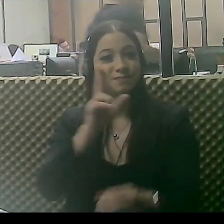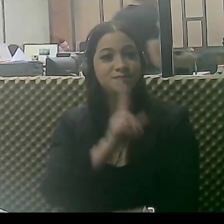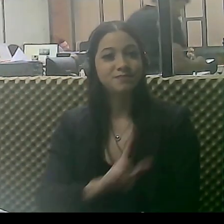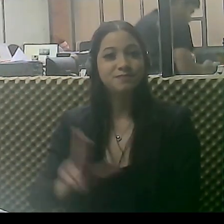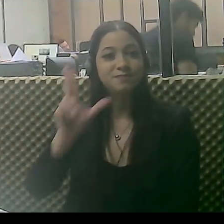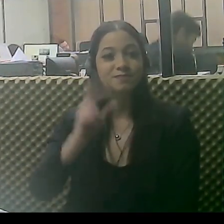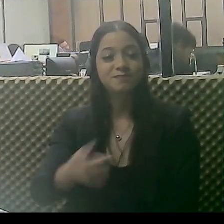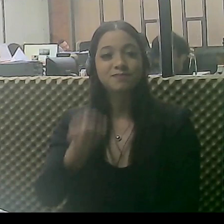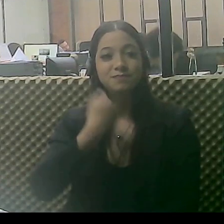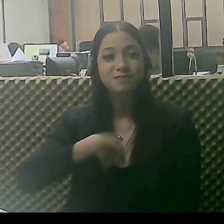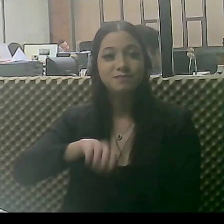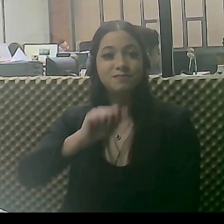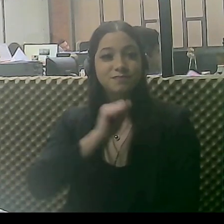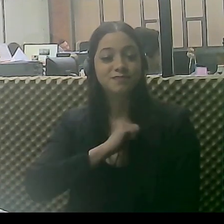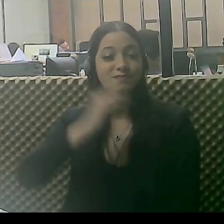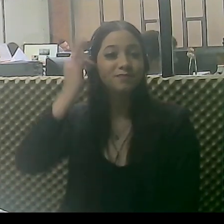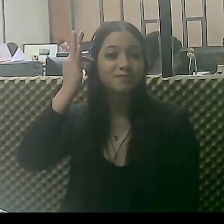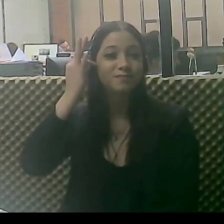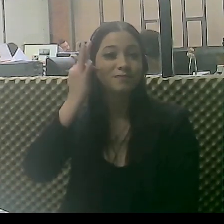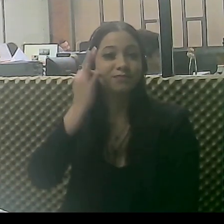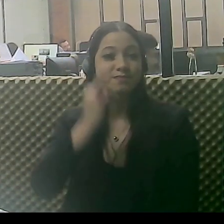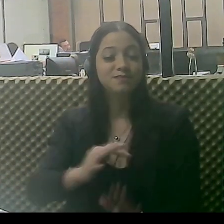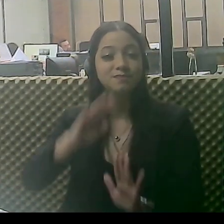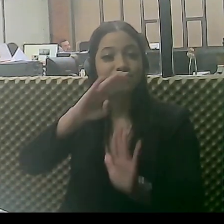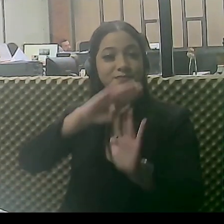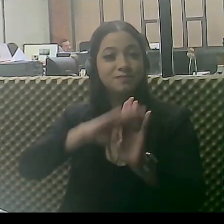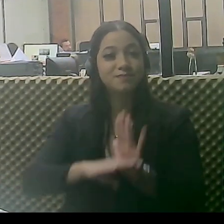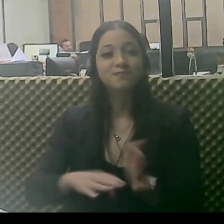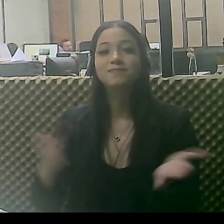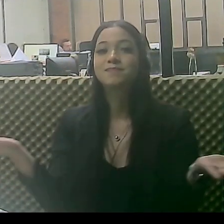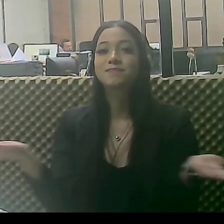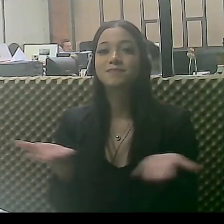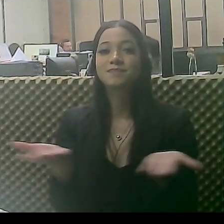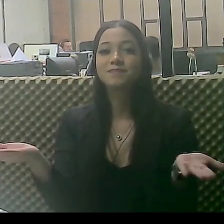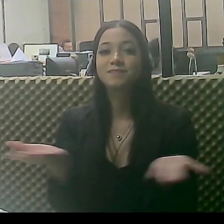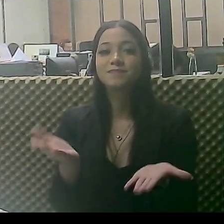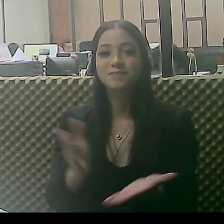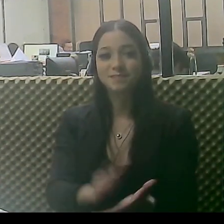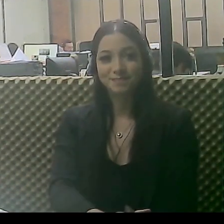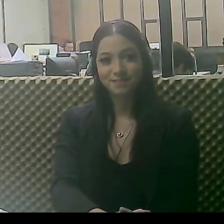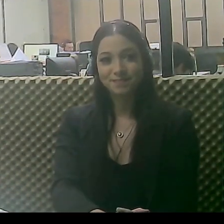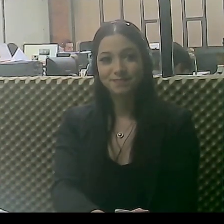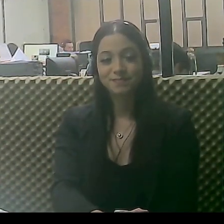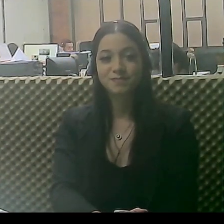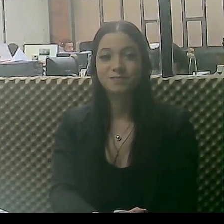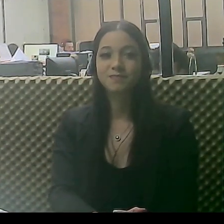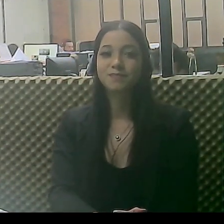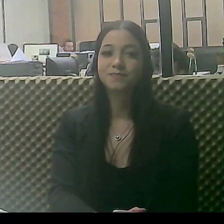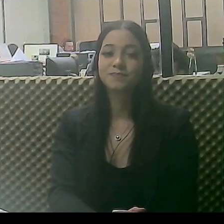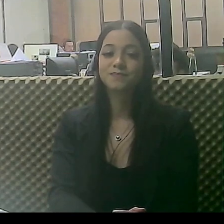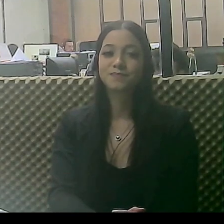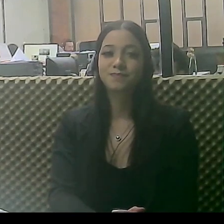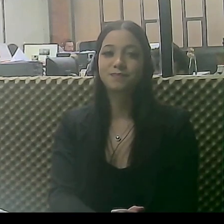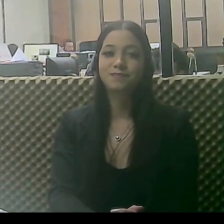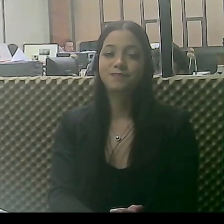em Uberlândia. Eu sou o Fernando Cássio e começamos com os destaques da edição de hoje.